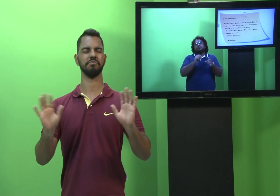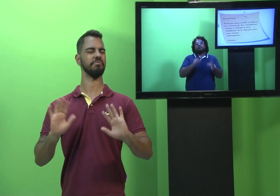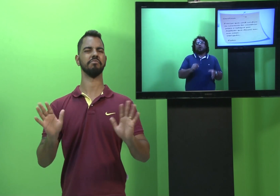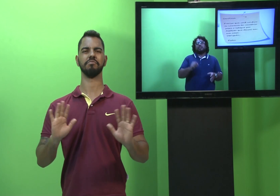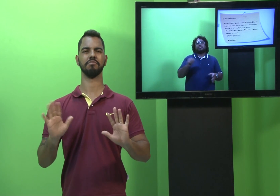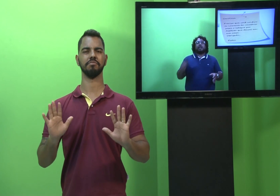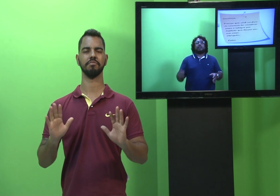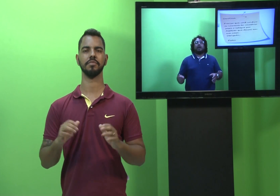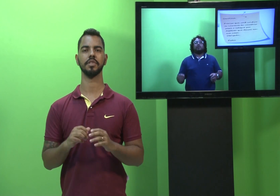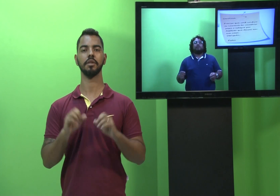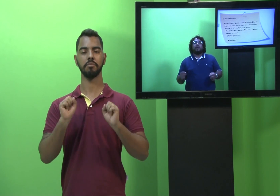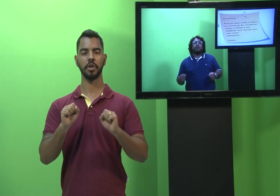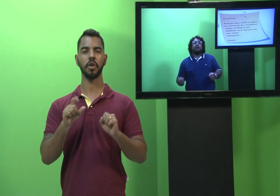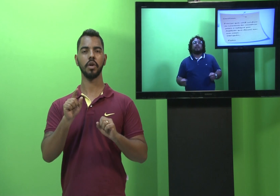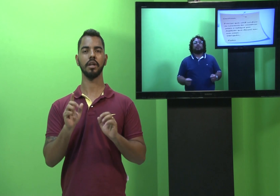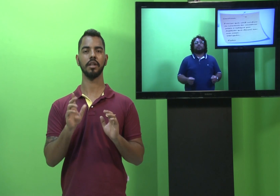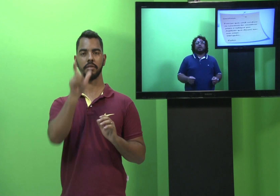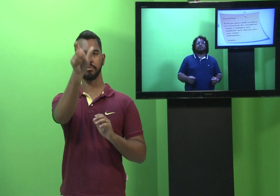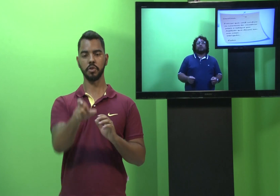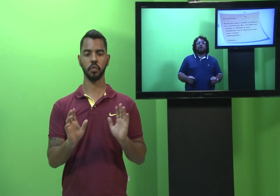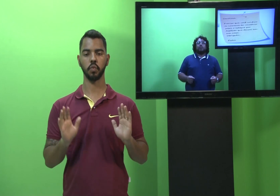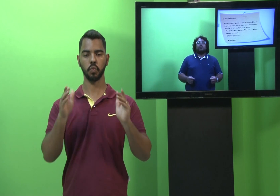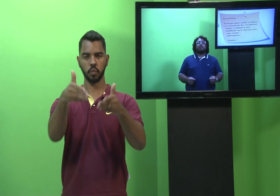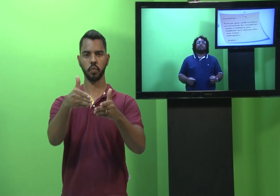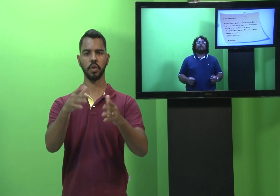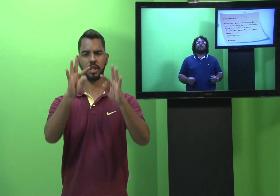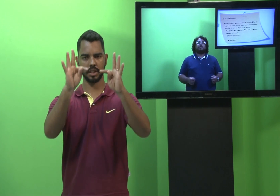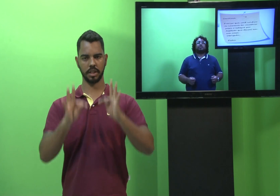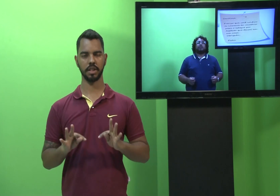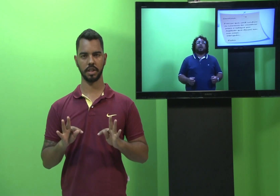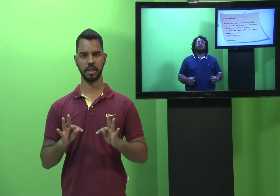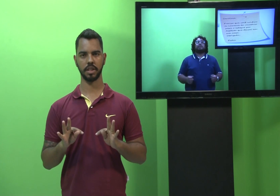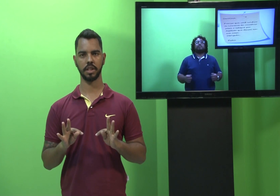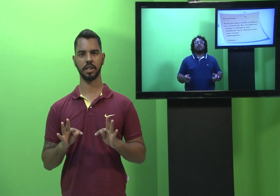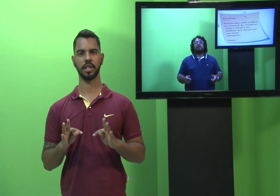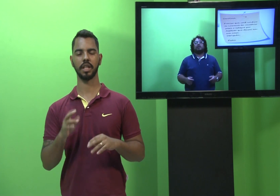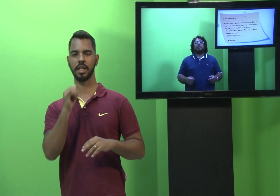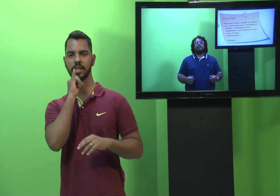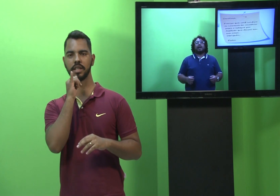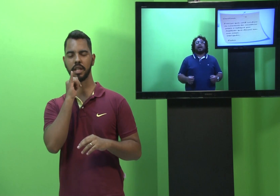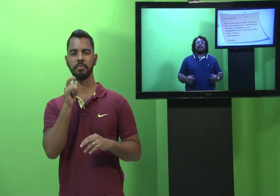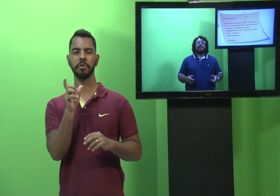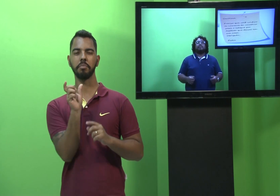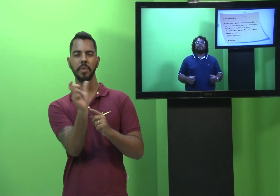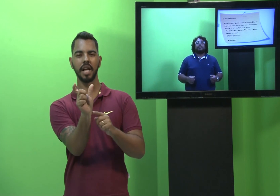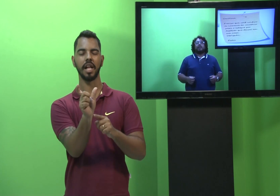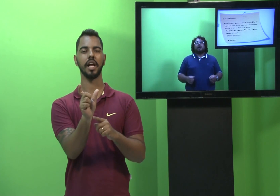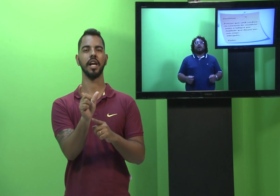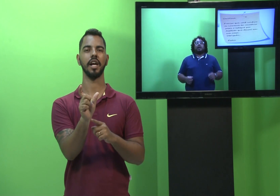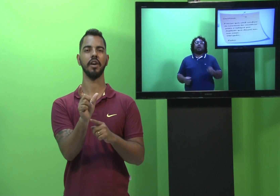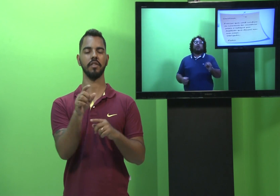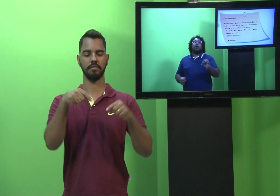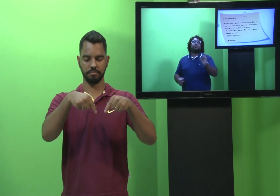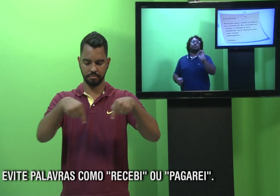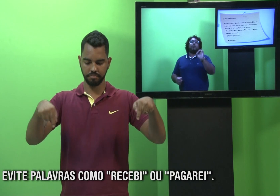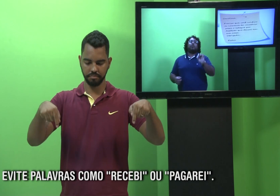um só destinatário confere qualidade ao texto. Por isso, evite recebi, pagarei. Opte